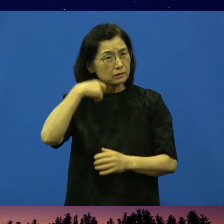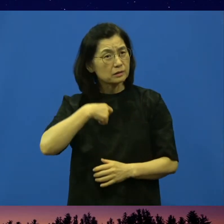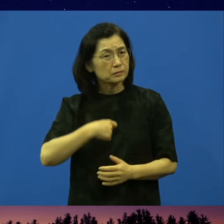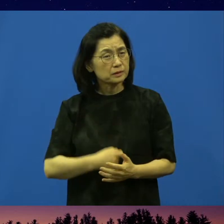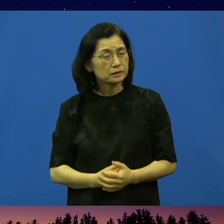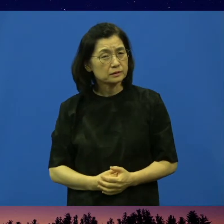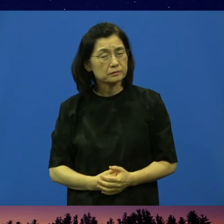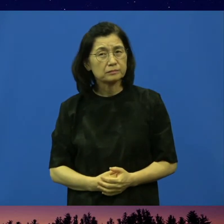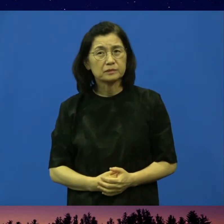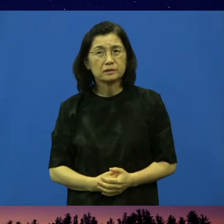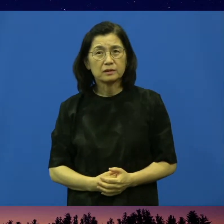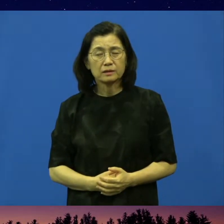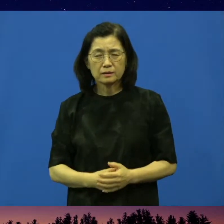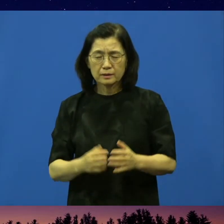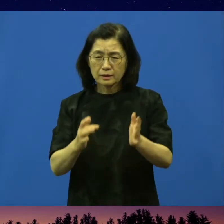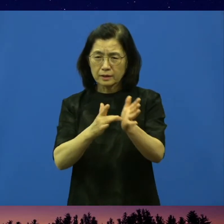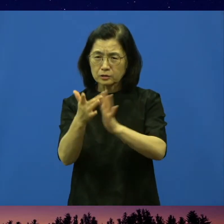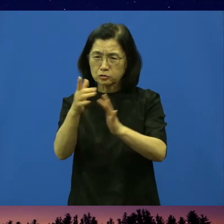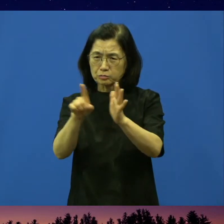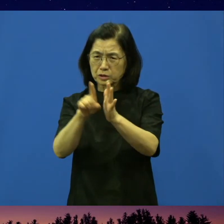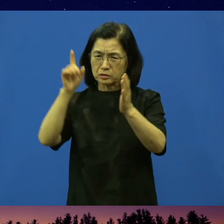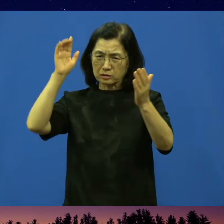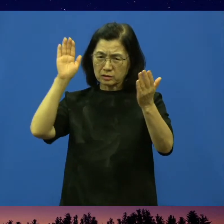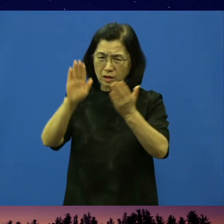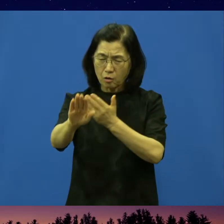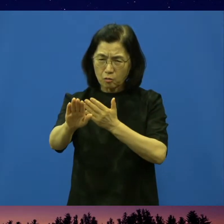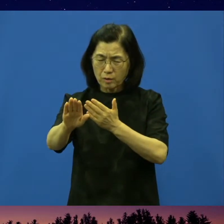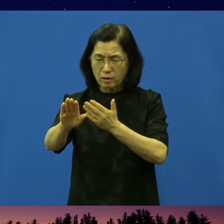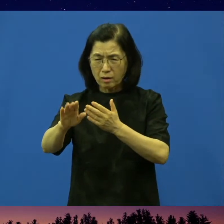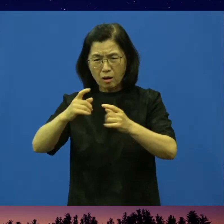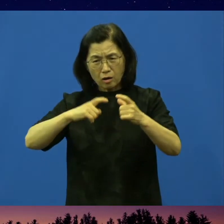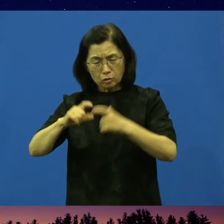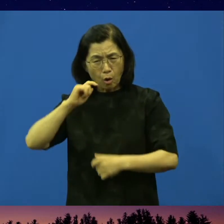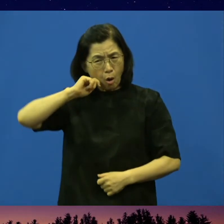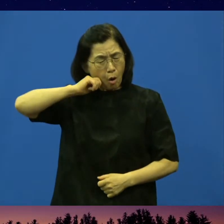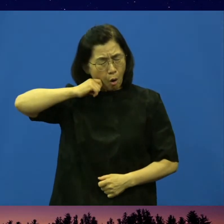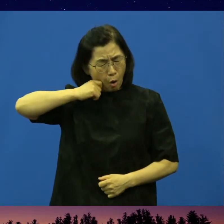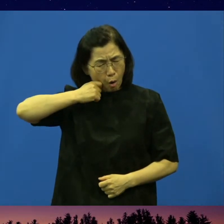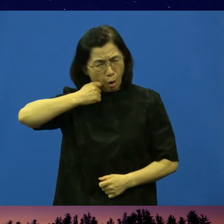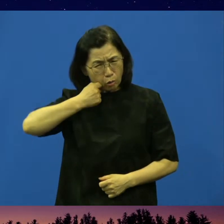오히려 외적으로 어려워진 상황이 될 때가 많습니다.